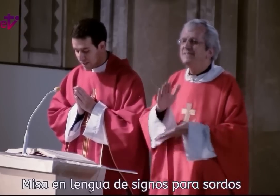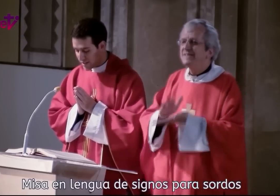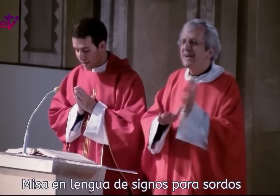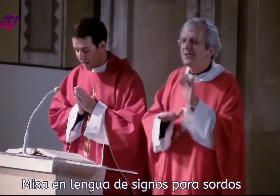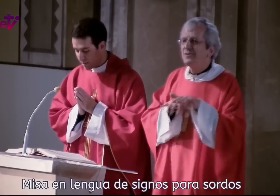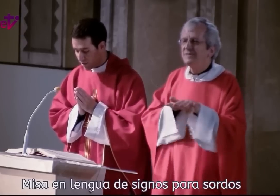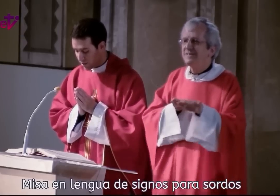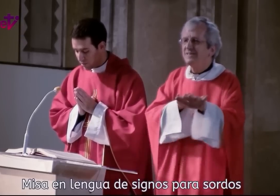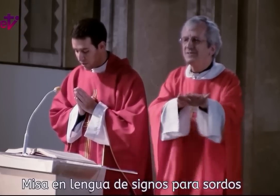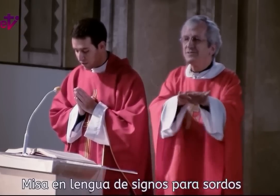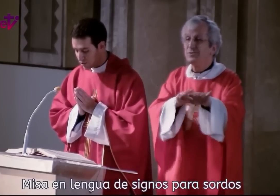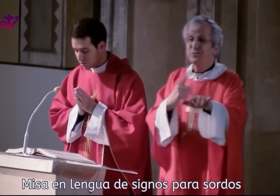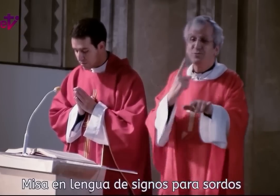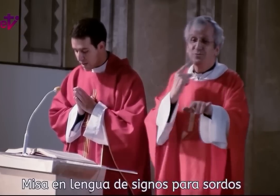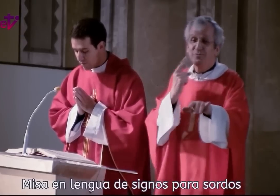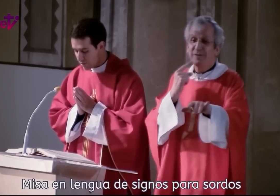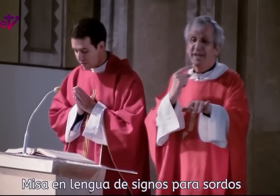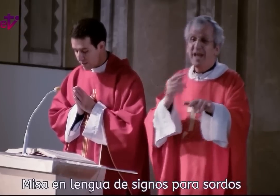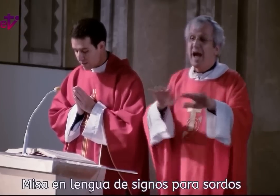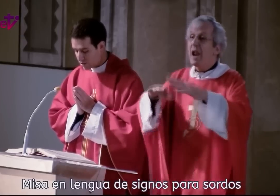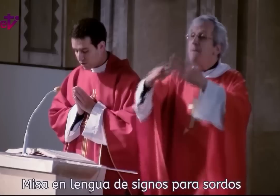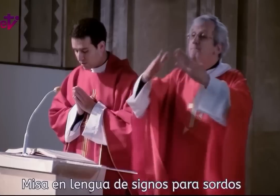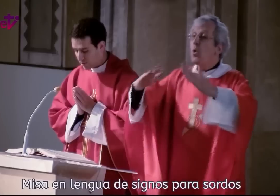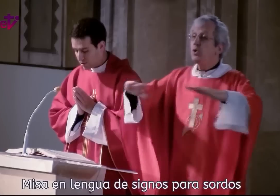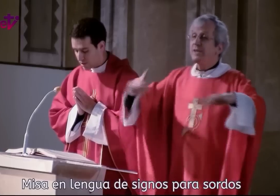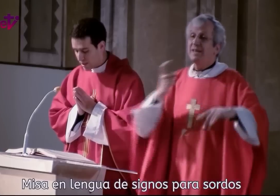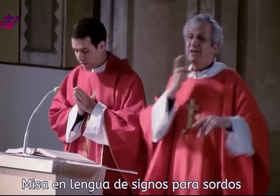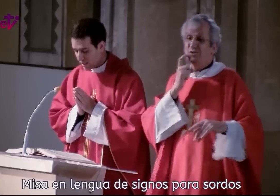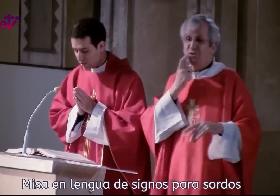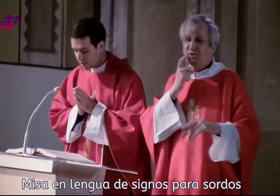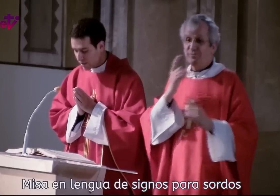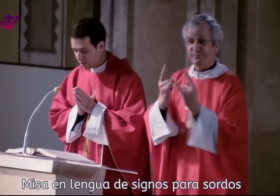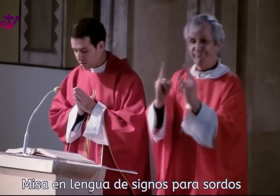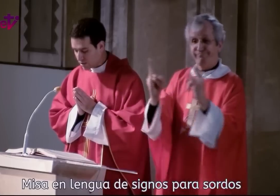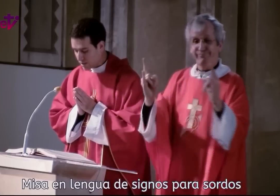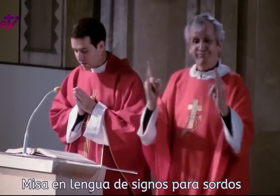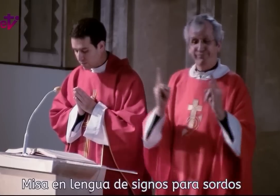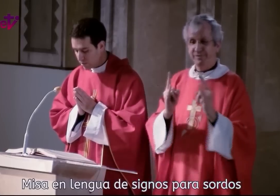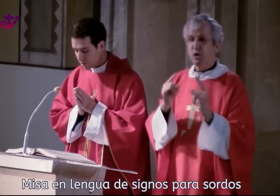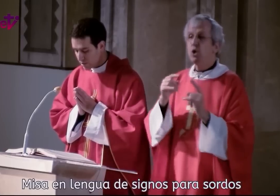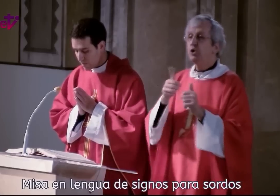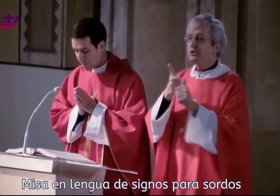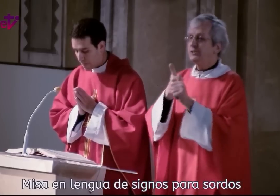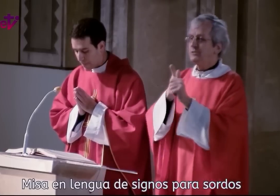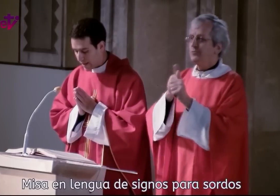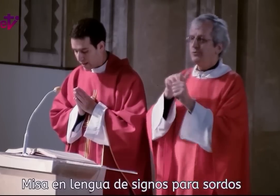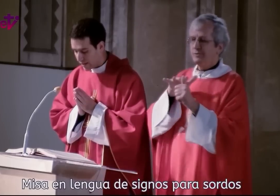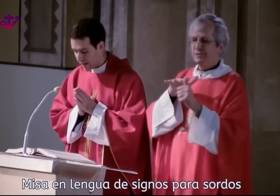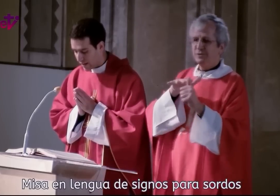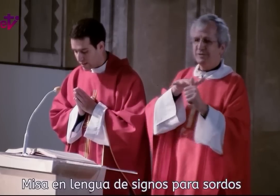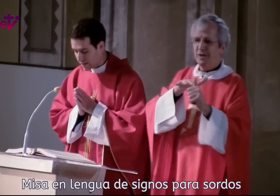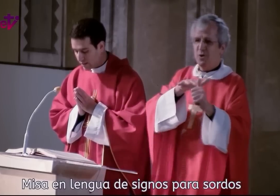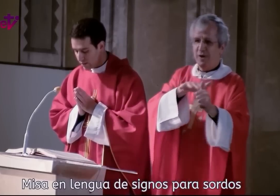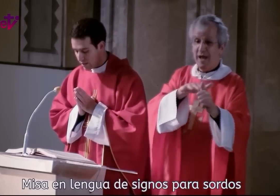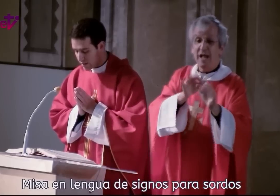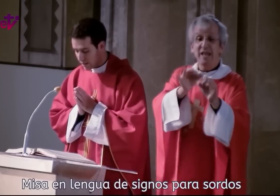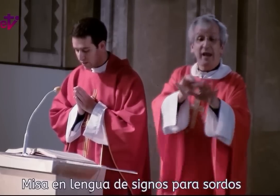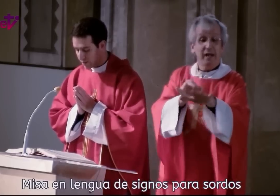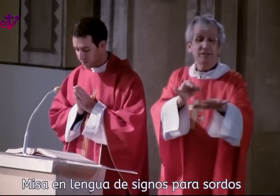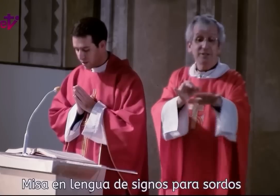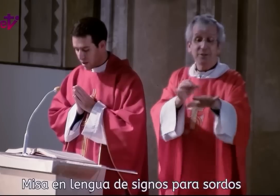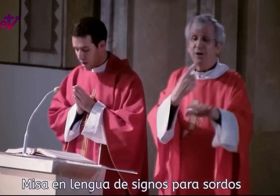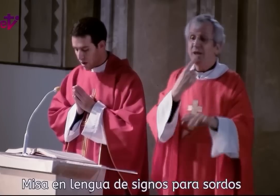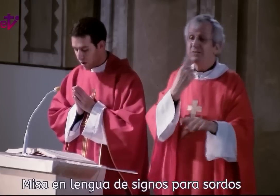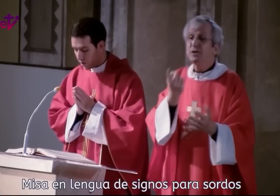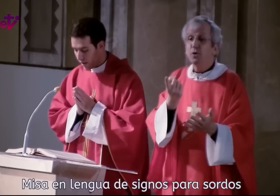Salió y se encaminó como de costumbre al monte de los Olivos, y lo siguieron los discípulos. Al llegar al sitio les